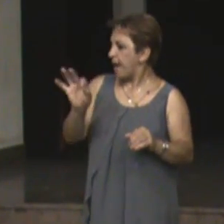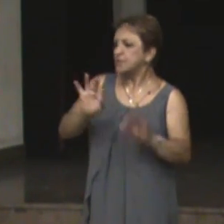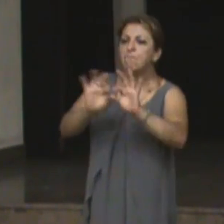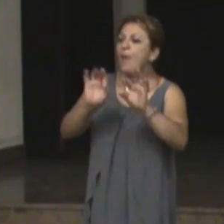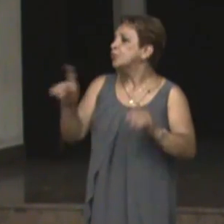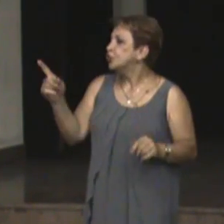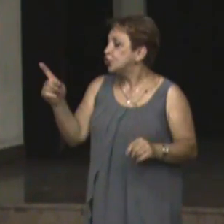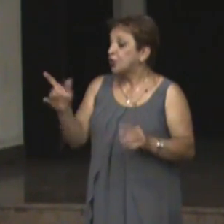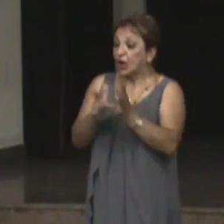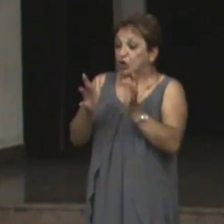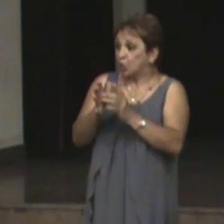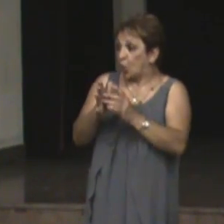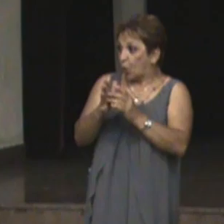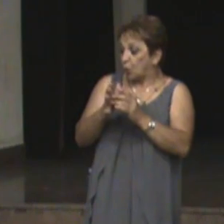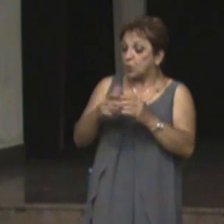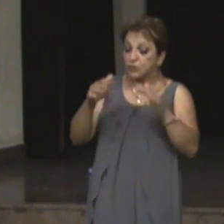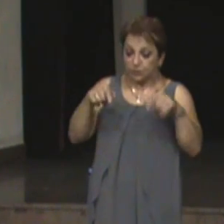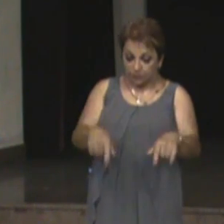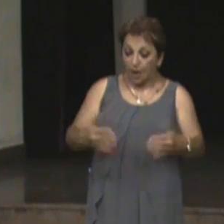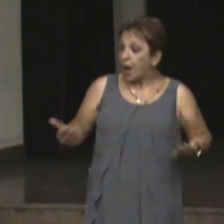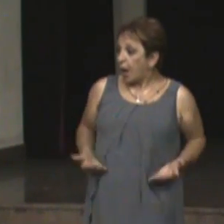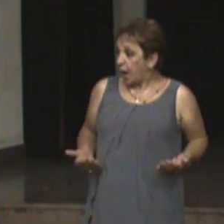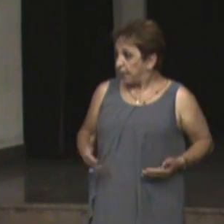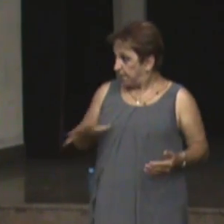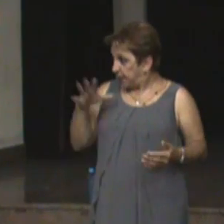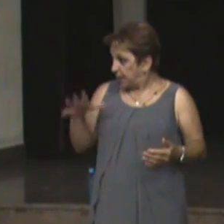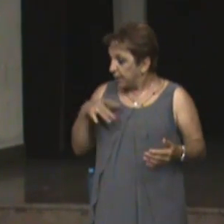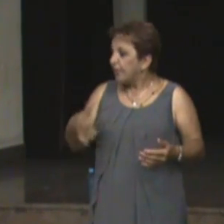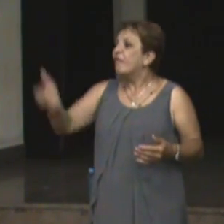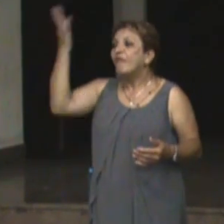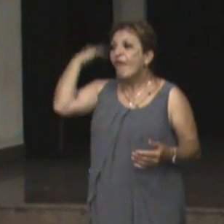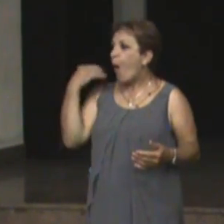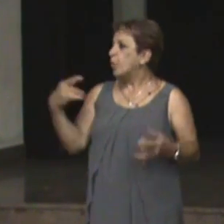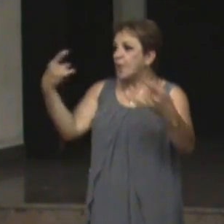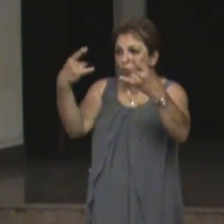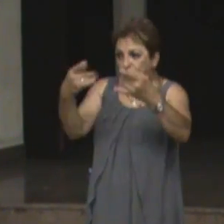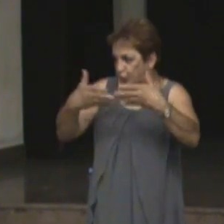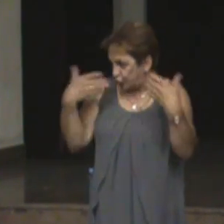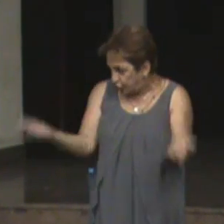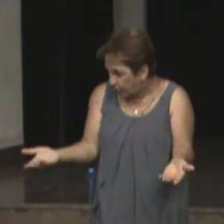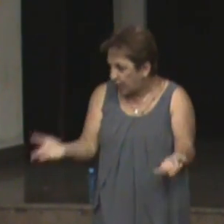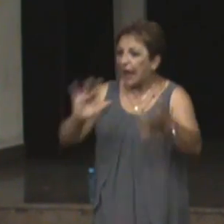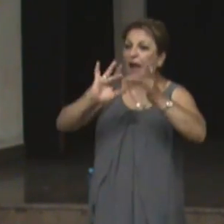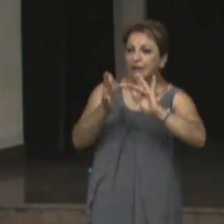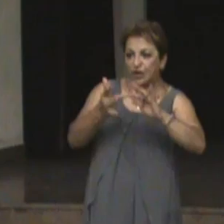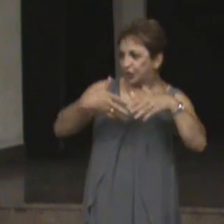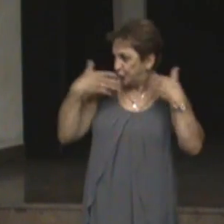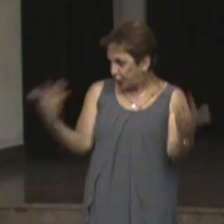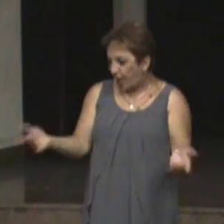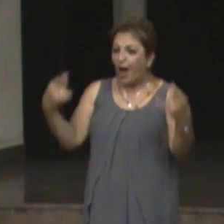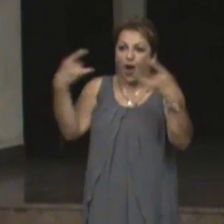Քրիստոսի երկրային կյանքի տարիներին չկային զանգվածային լրատվական միջոցներ, չկար ինտերնետ,